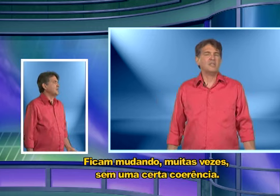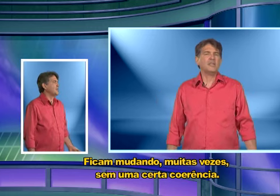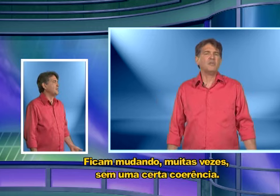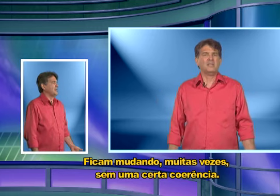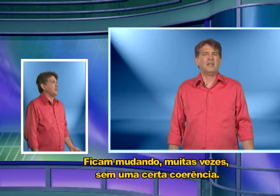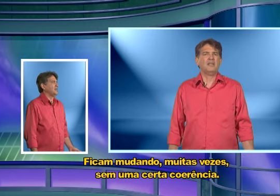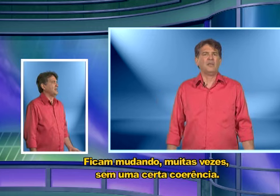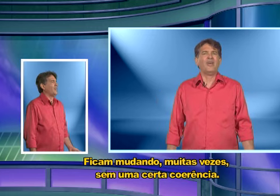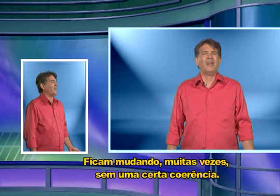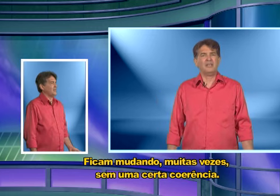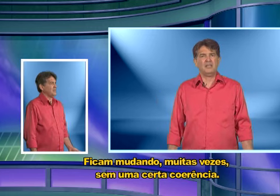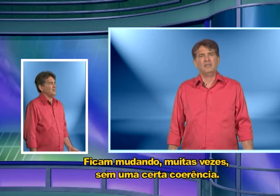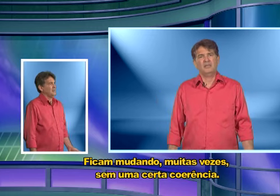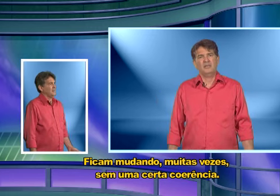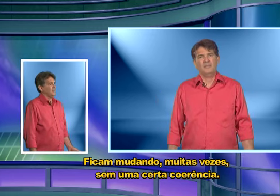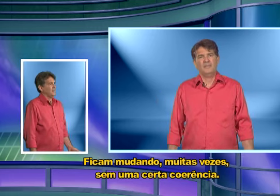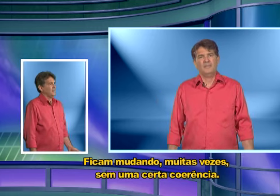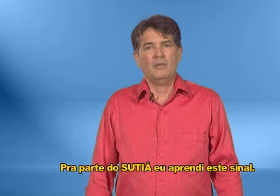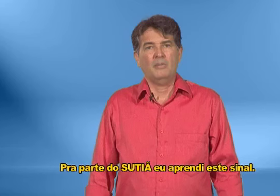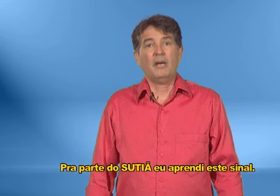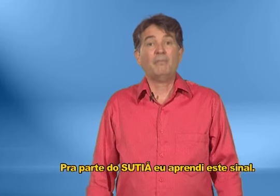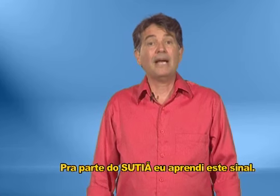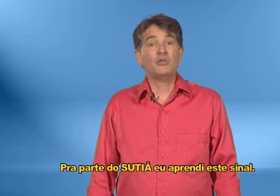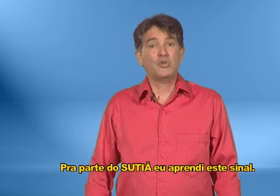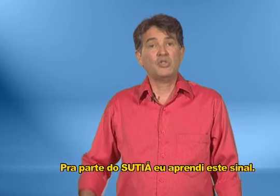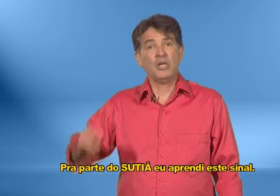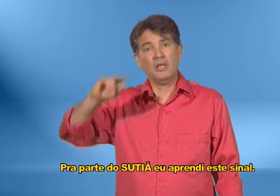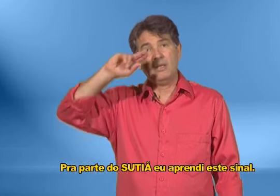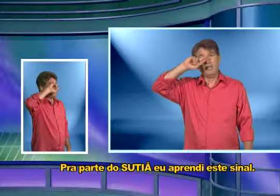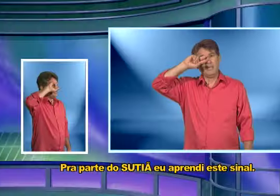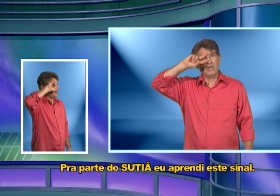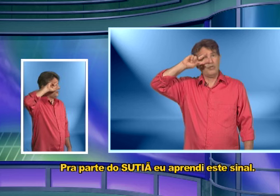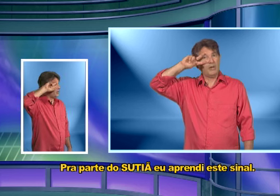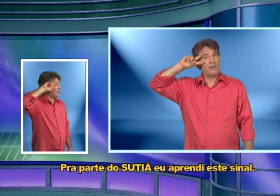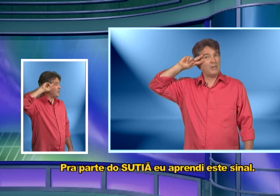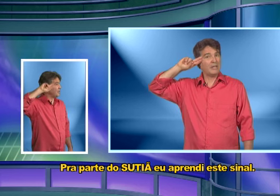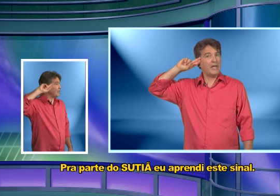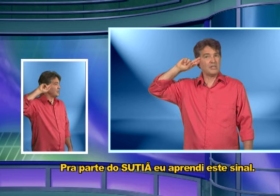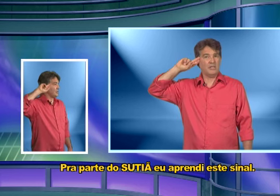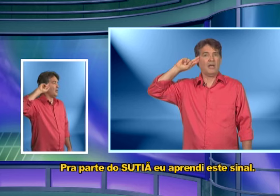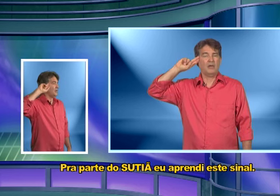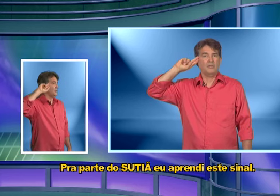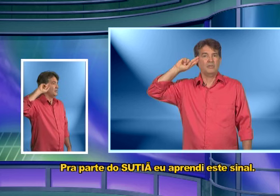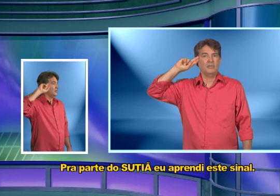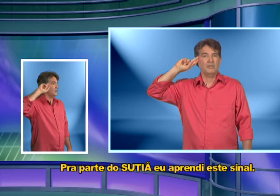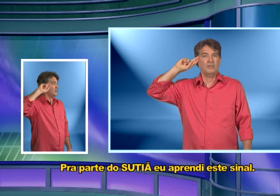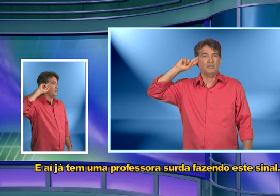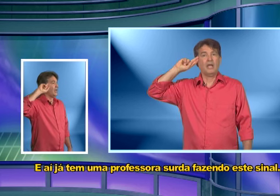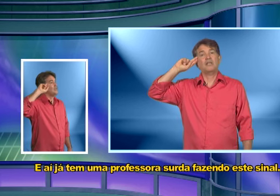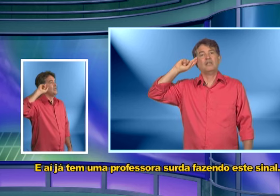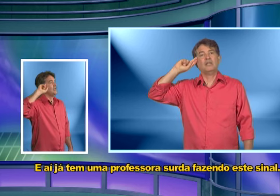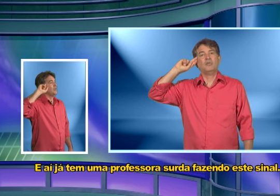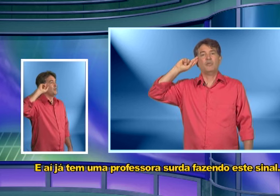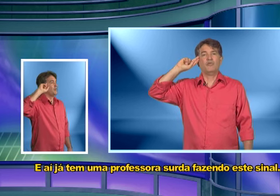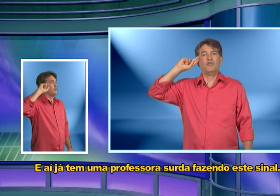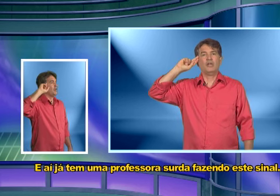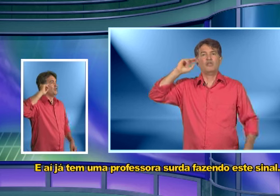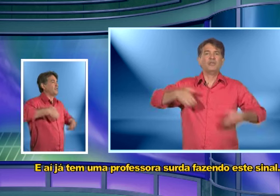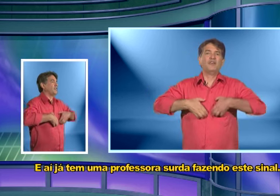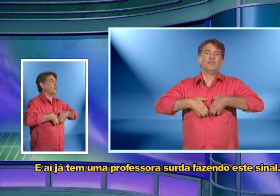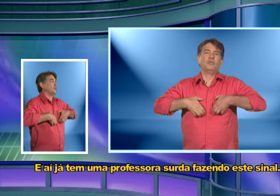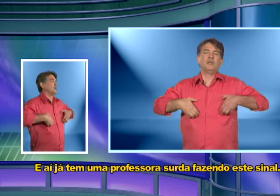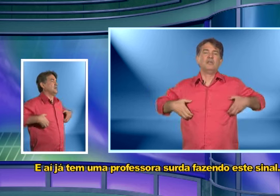muitas vezes sem uma certa coerência. Para a parte do sutiã, eu aprendi este sinal. E aí já tem uma